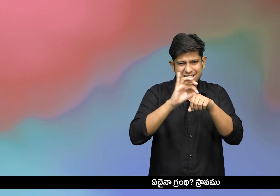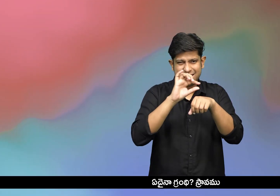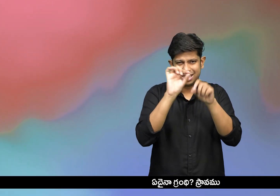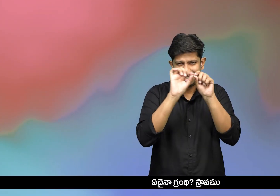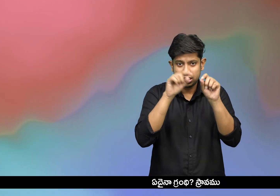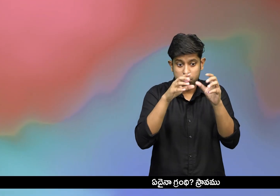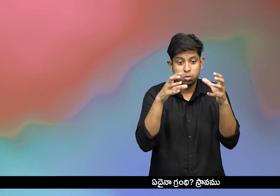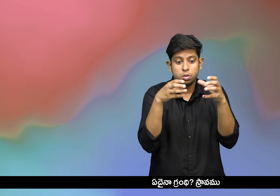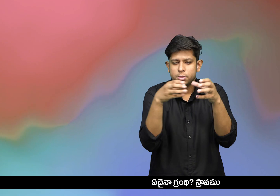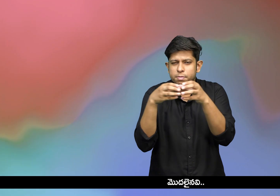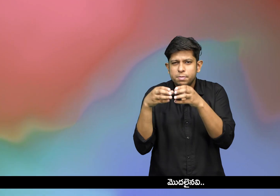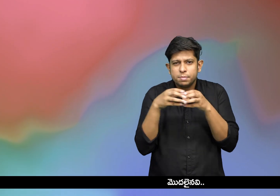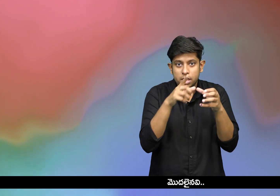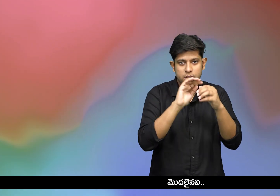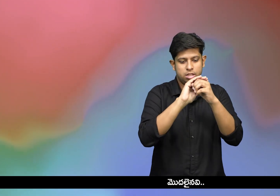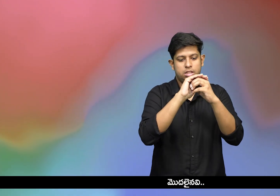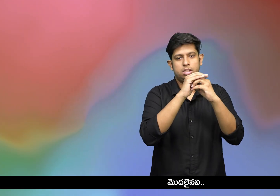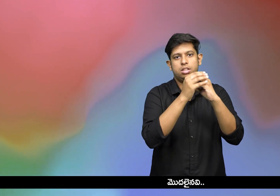స్రావము మొదలైనవి.